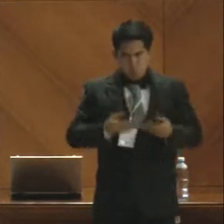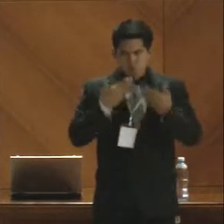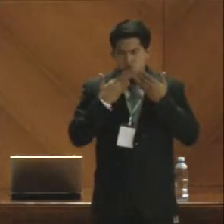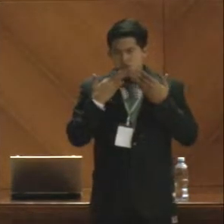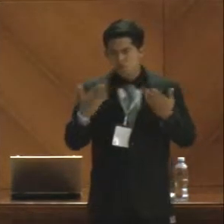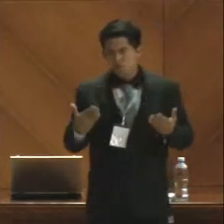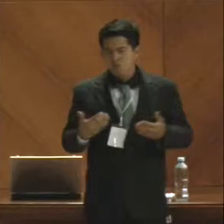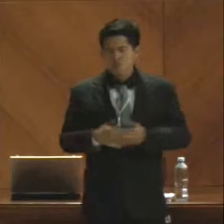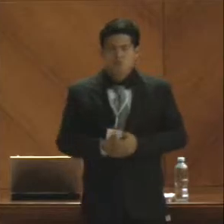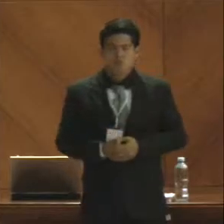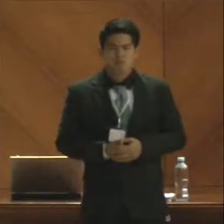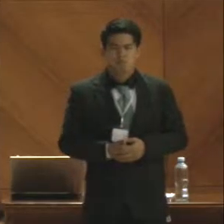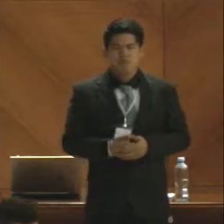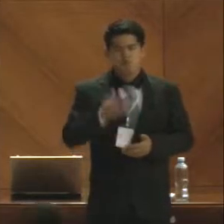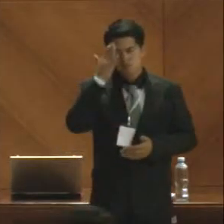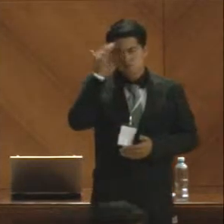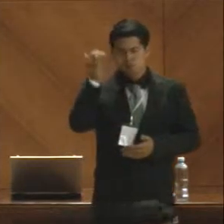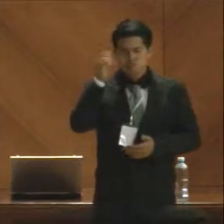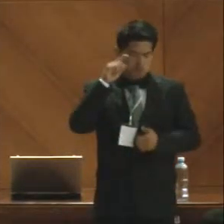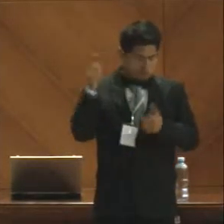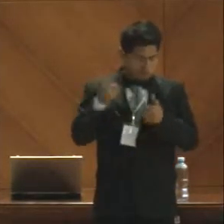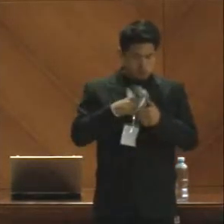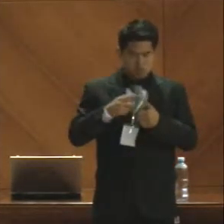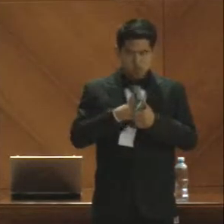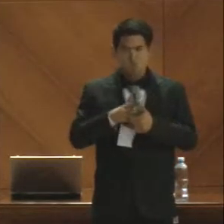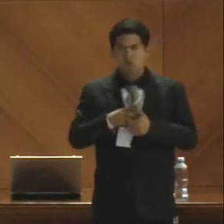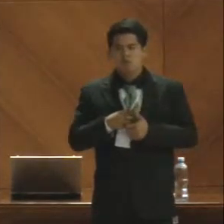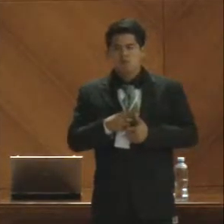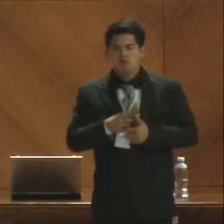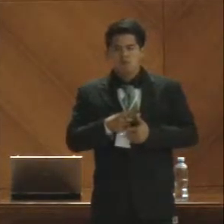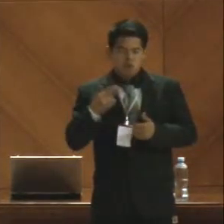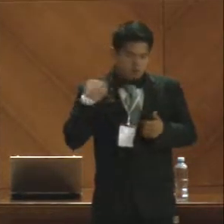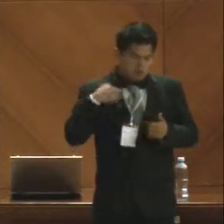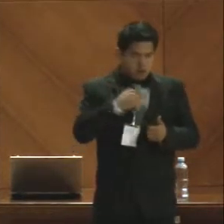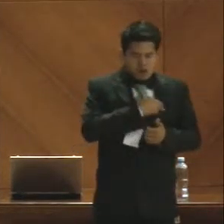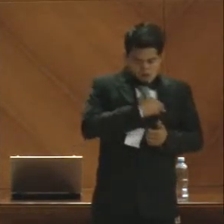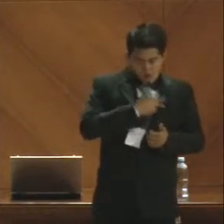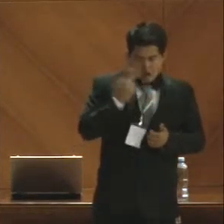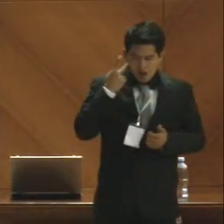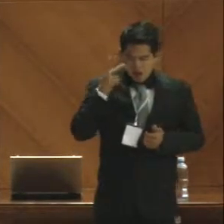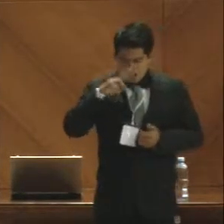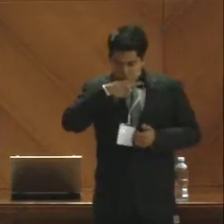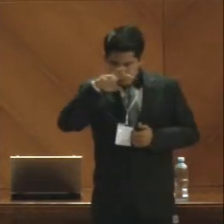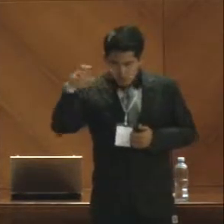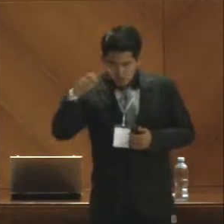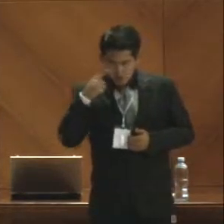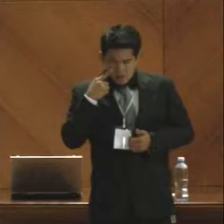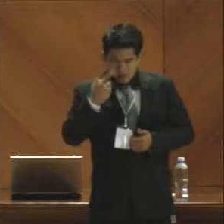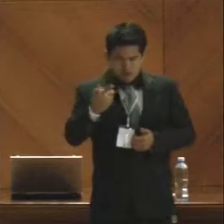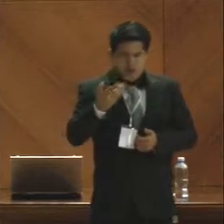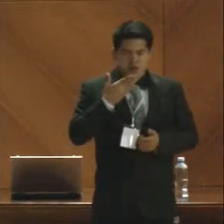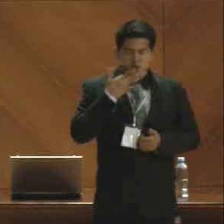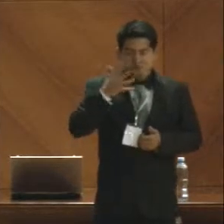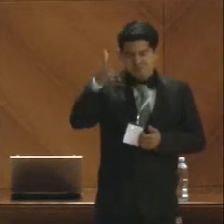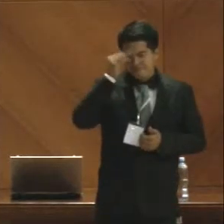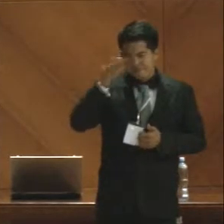algunos motivos. Uno, es que tenemos acceso al conocimiento. Podemos saber cómo funcionan los